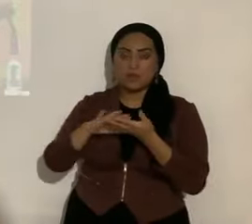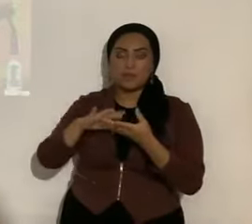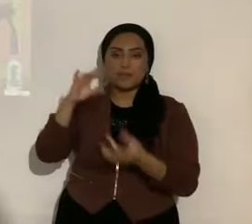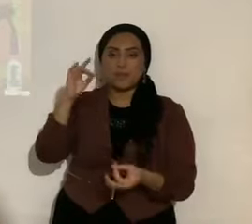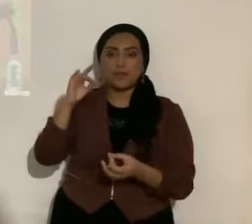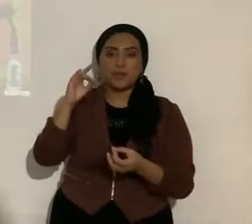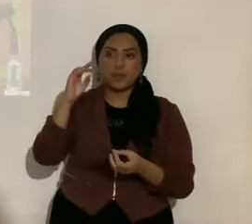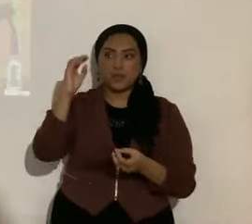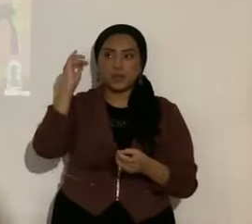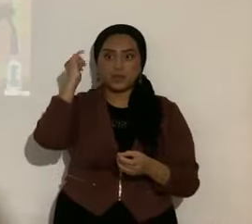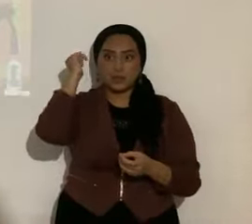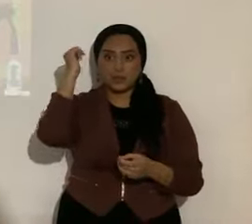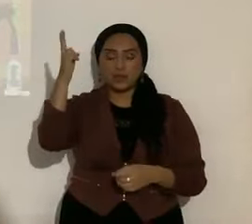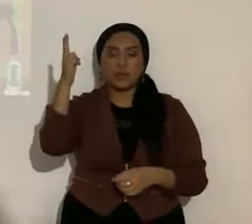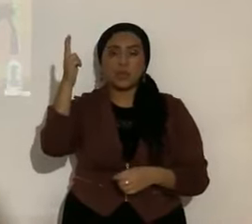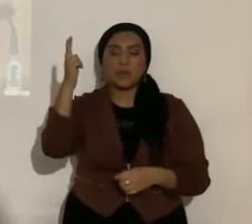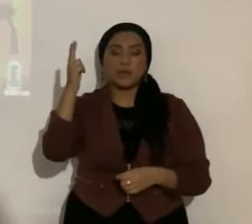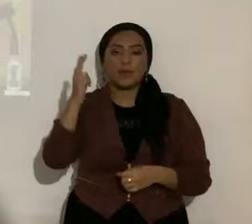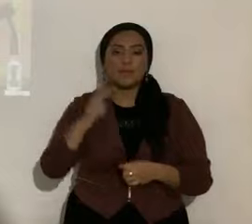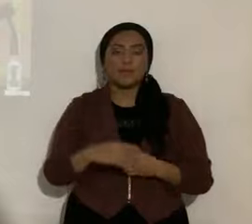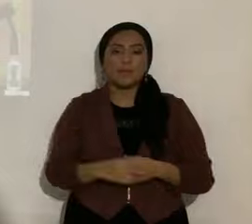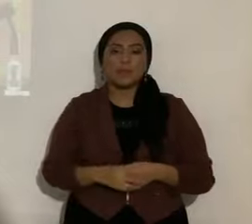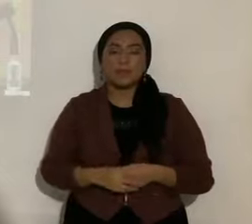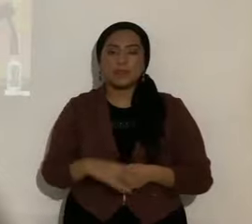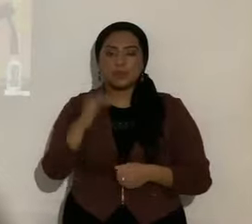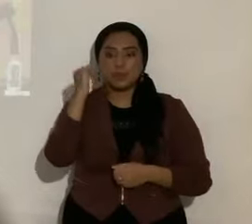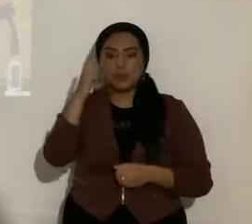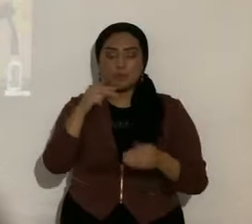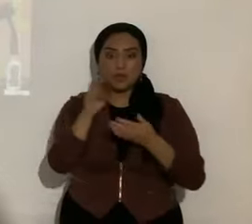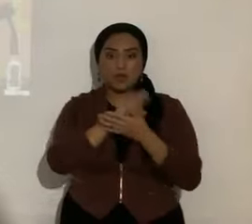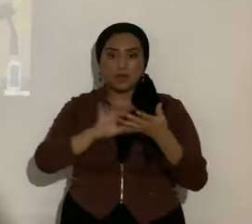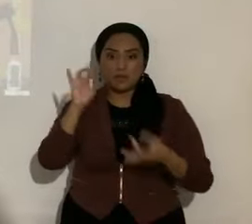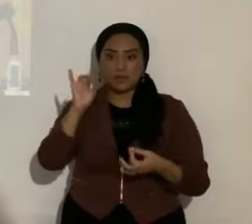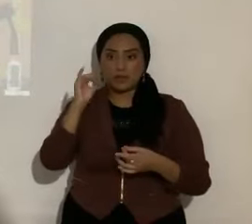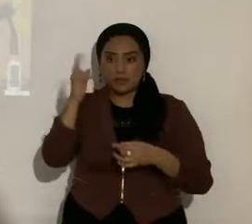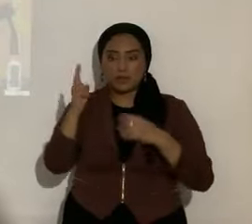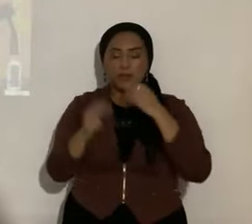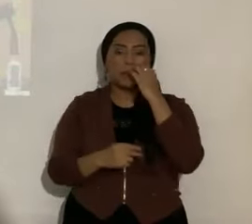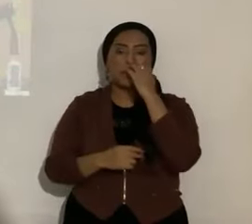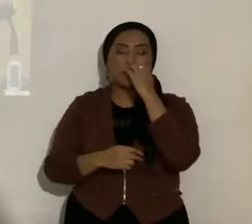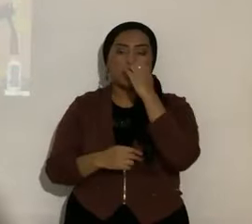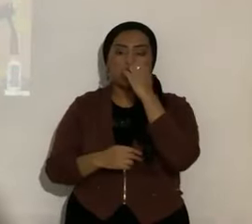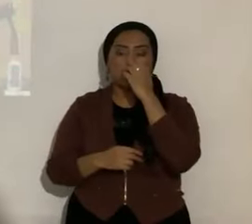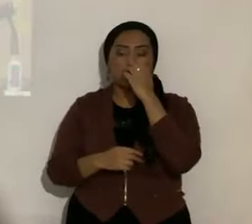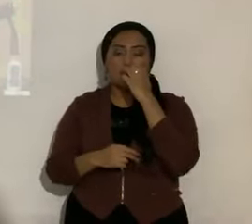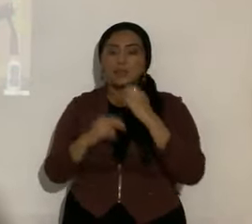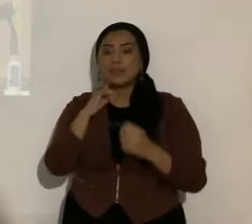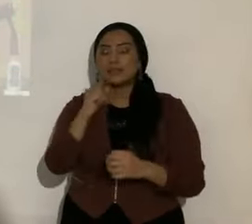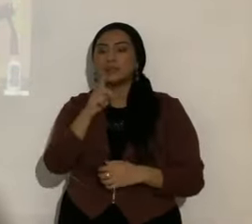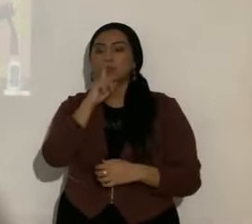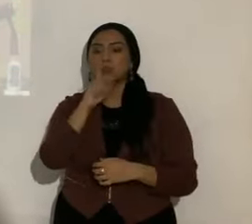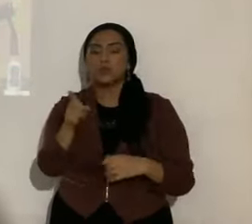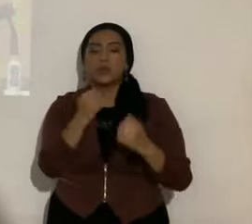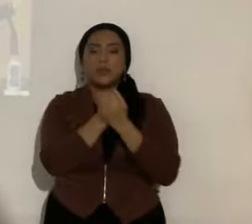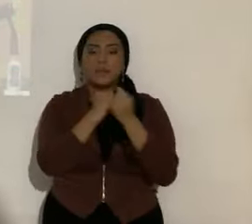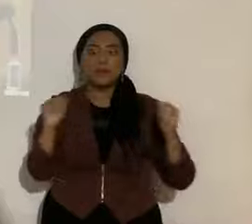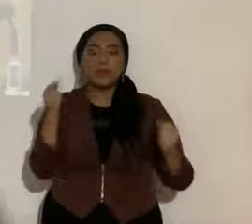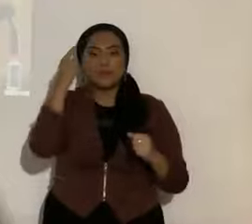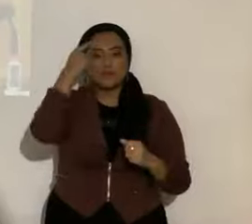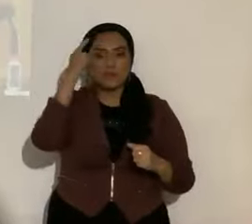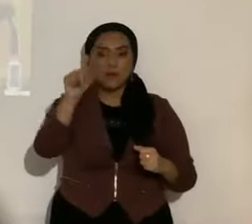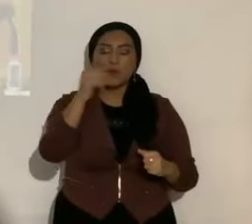fuerte presencia espiritual de nuestro Elohim Yahweh, Yahshua Mashiach, es la verdadera salvación de